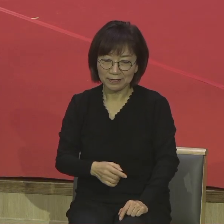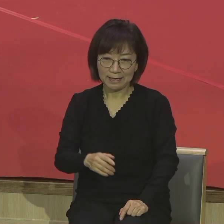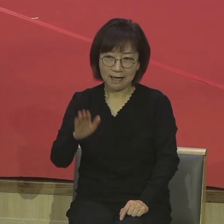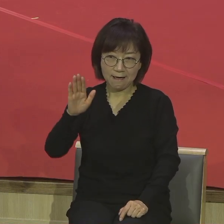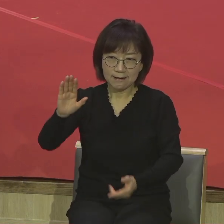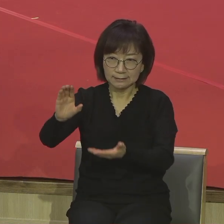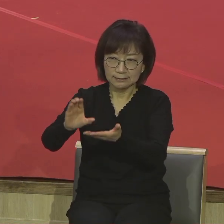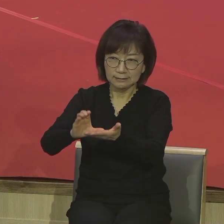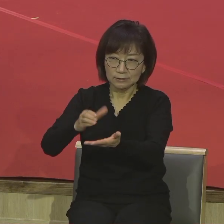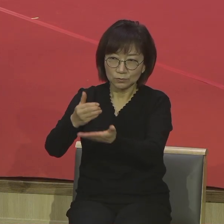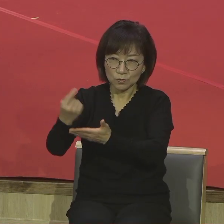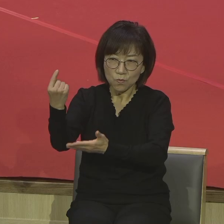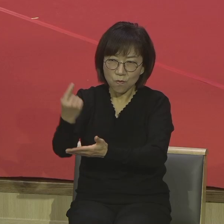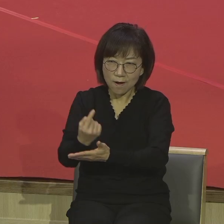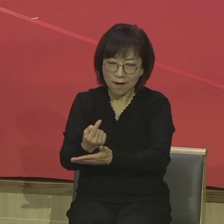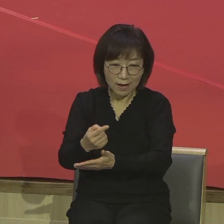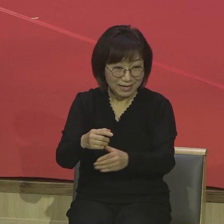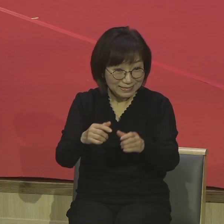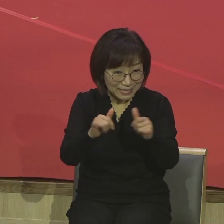마친 궁전에서